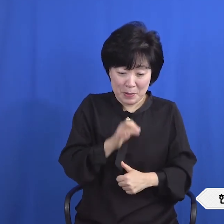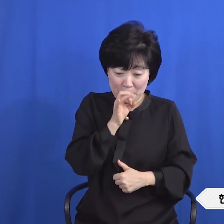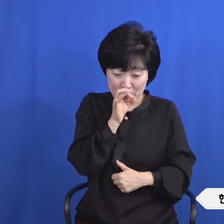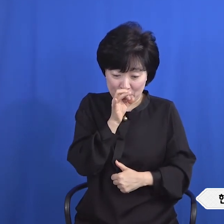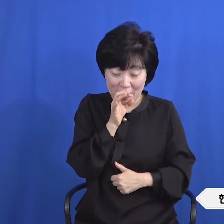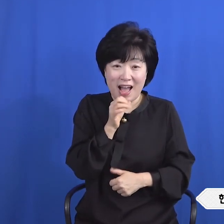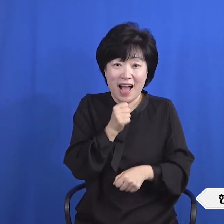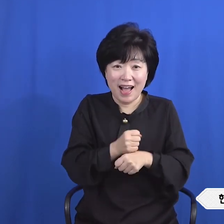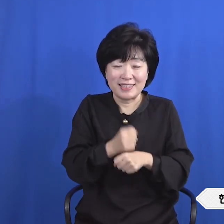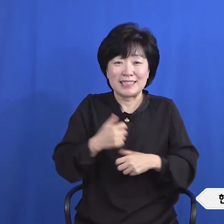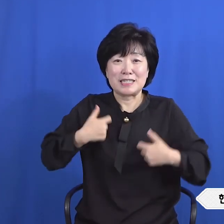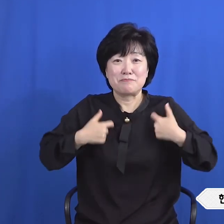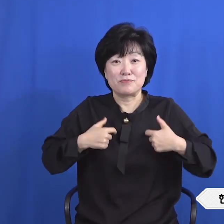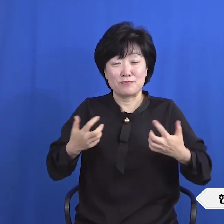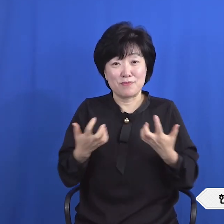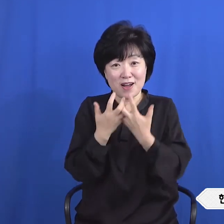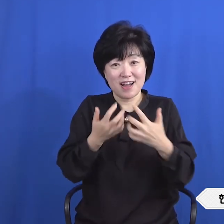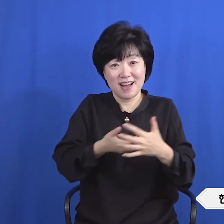있으십니까?